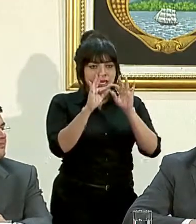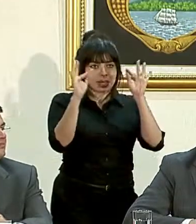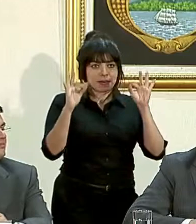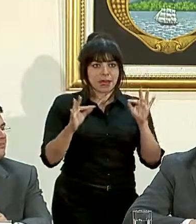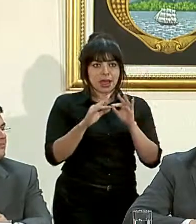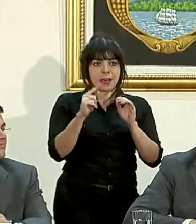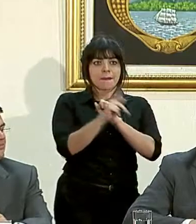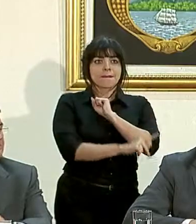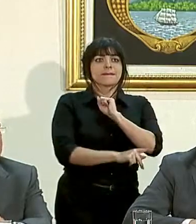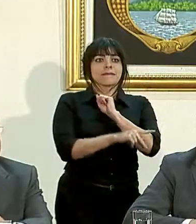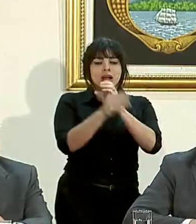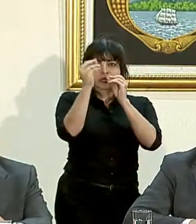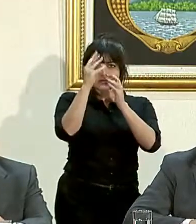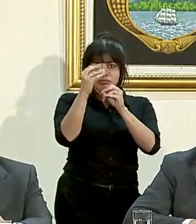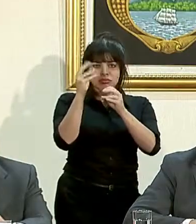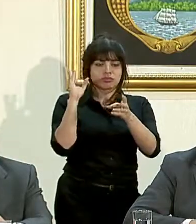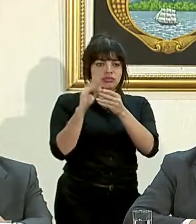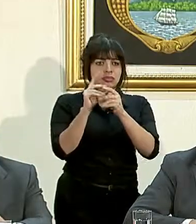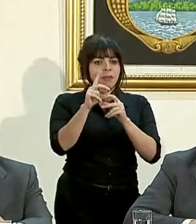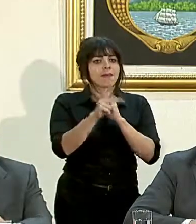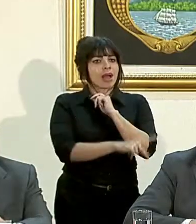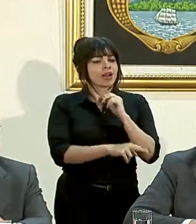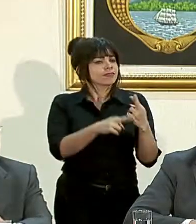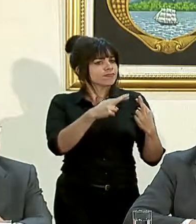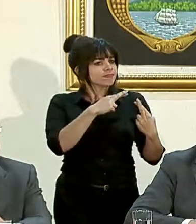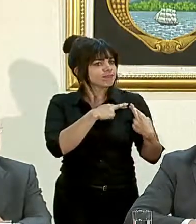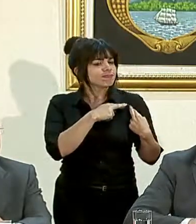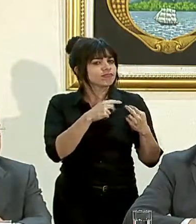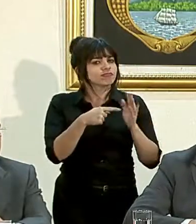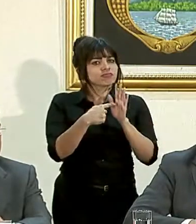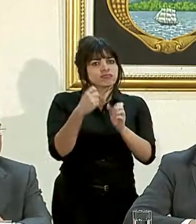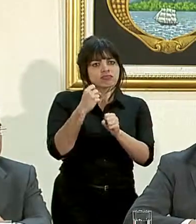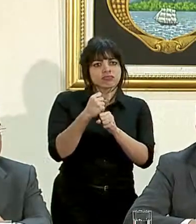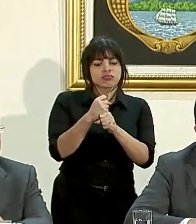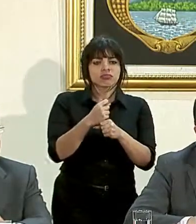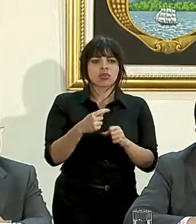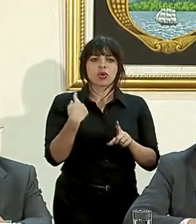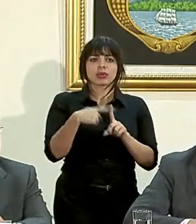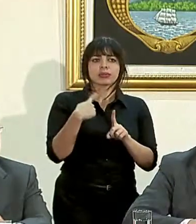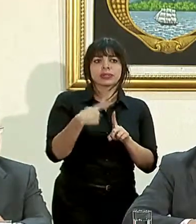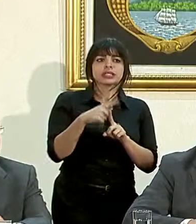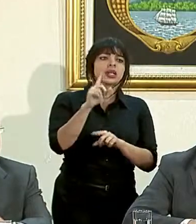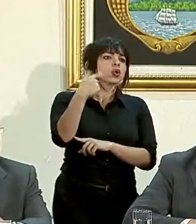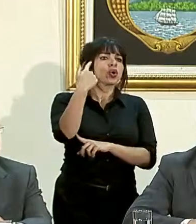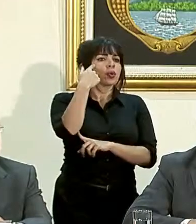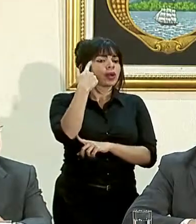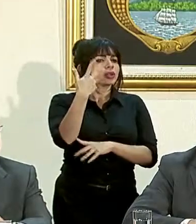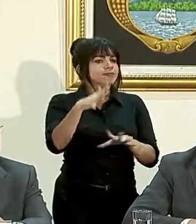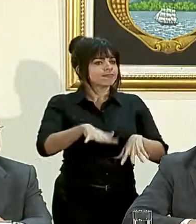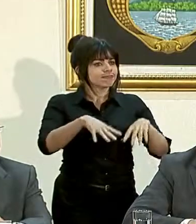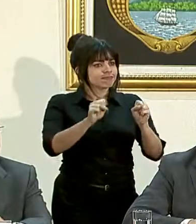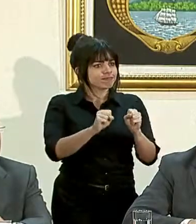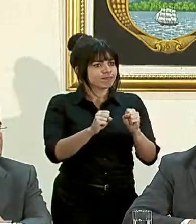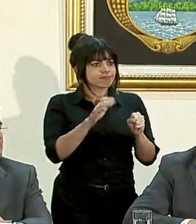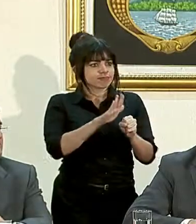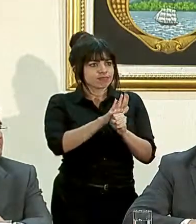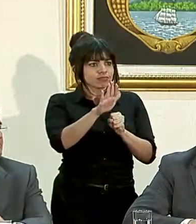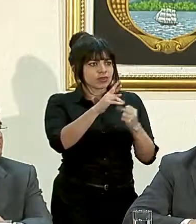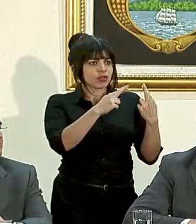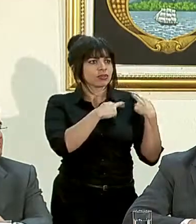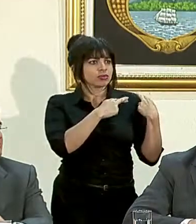de un país que rinde cuentas, de un país que es responsable, de un país que crece, de un país que es optimista y de un gobierno que ha asumido enteramente